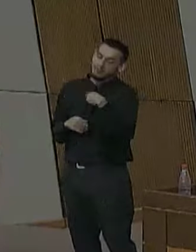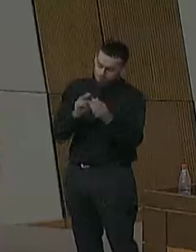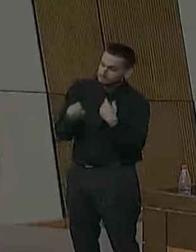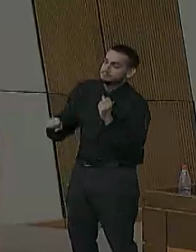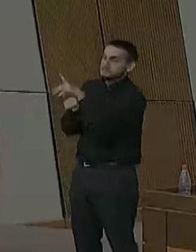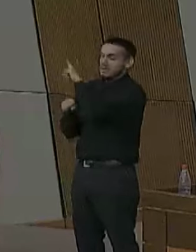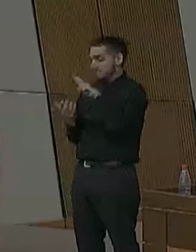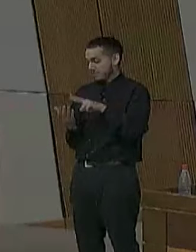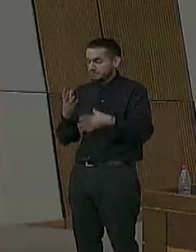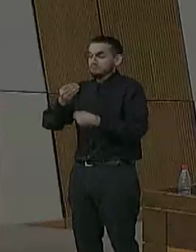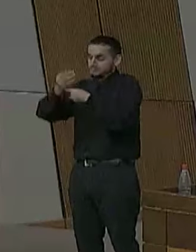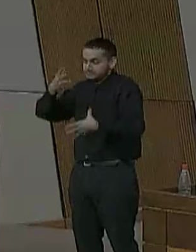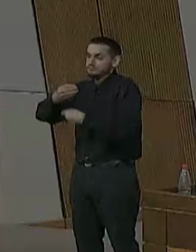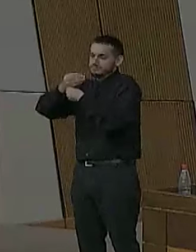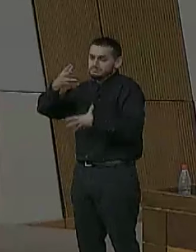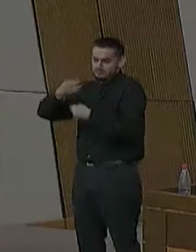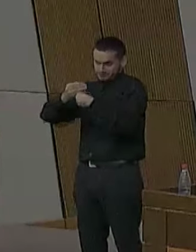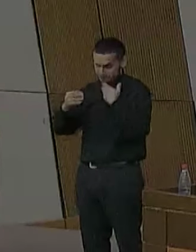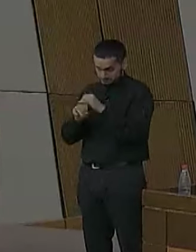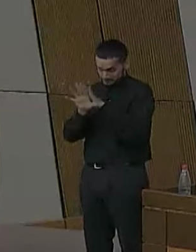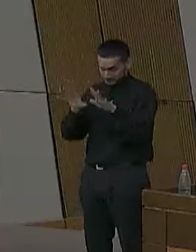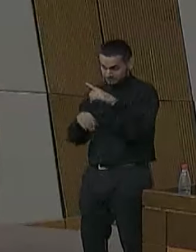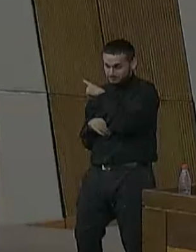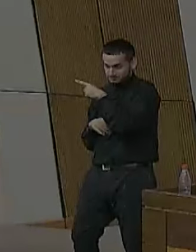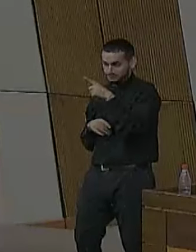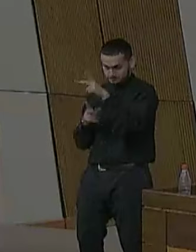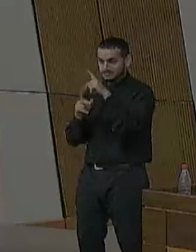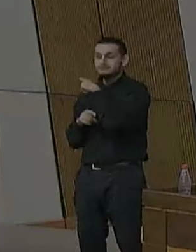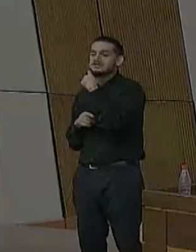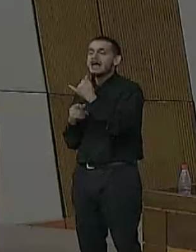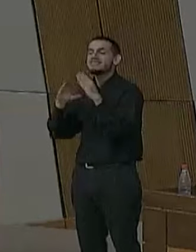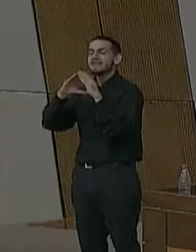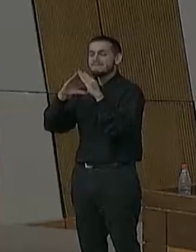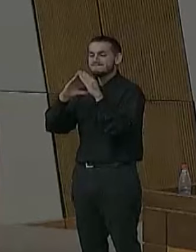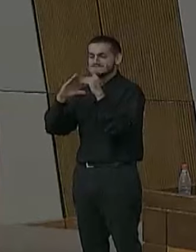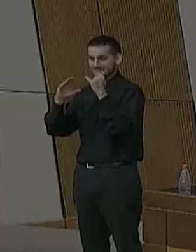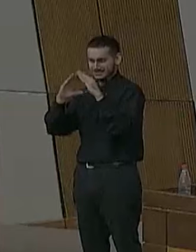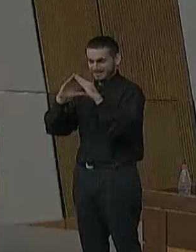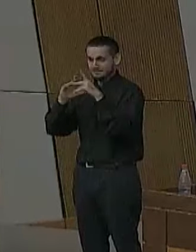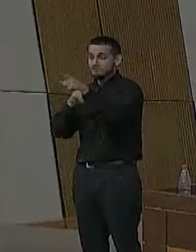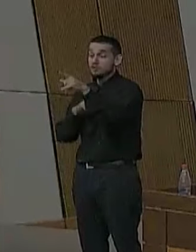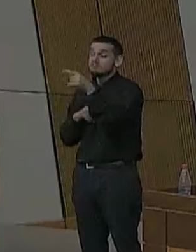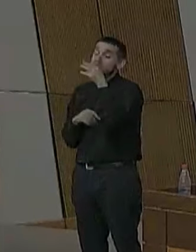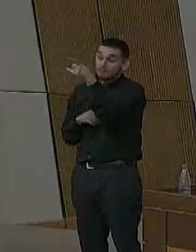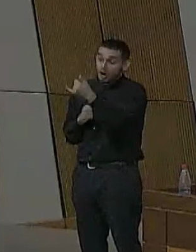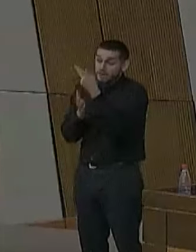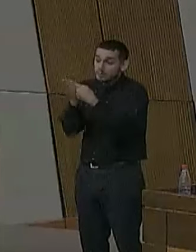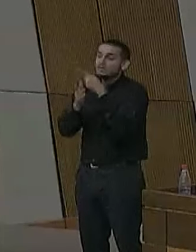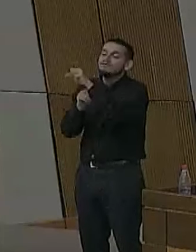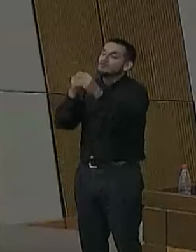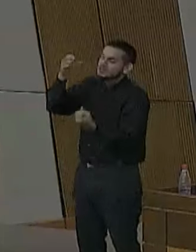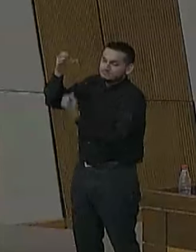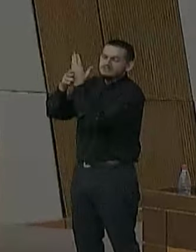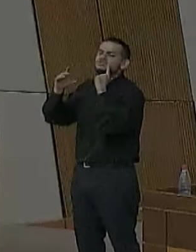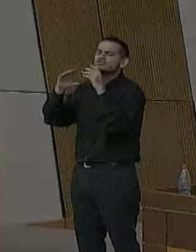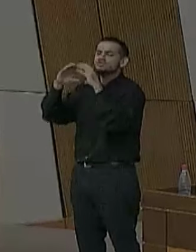mayor cantidad de sugerencias y recomendaciones para que el articulado de esta nueva ley responda realmente a